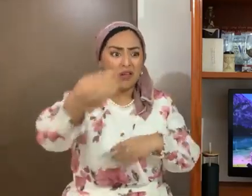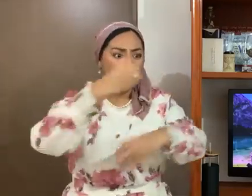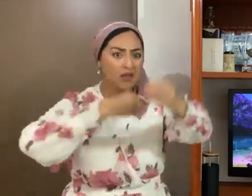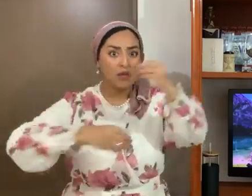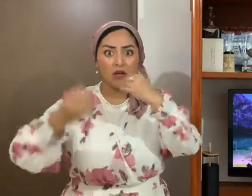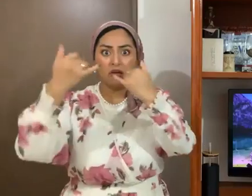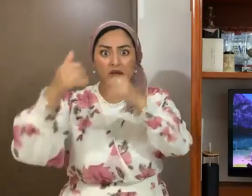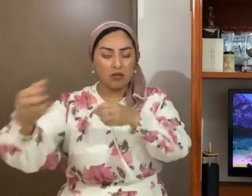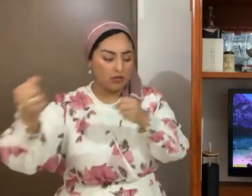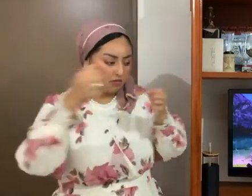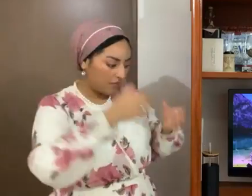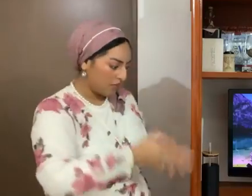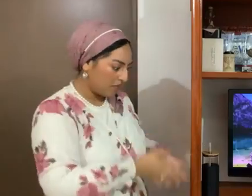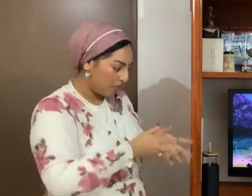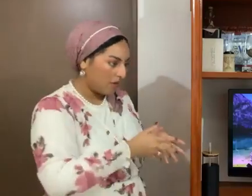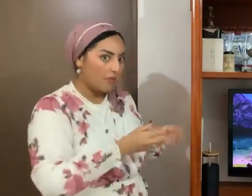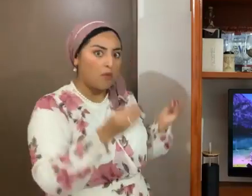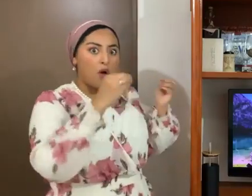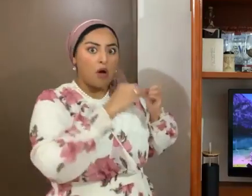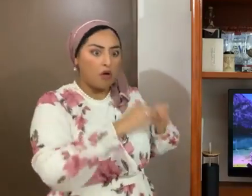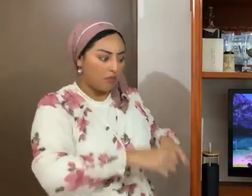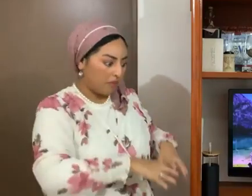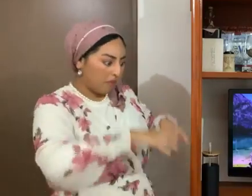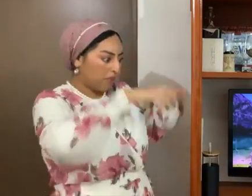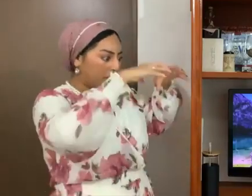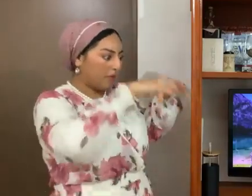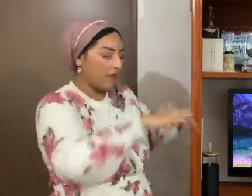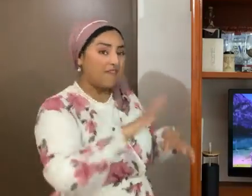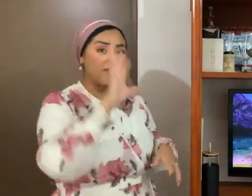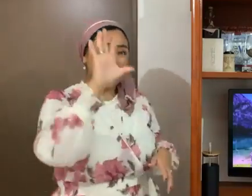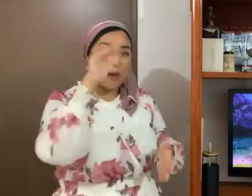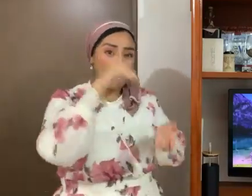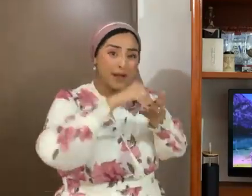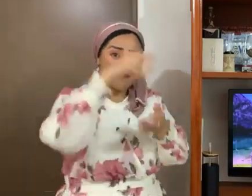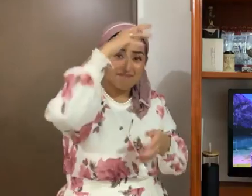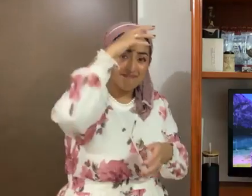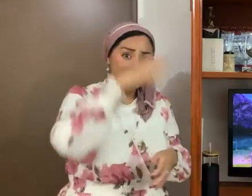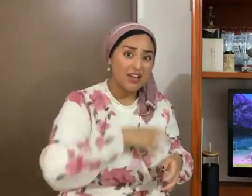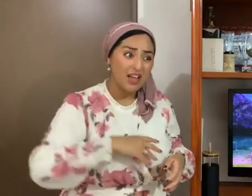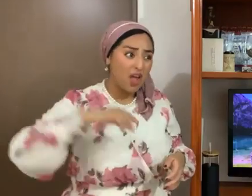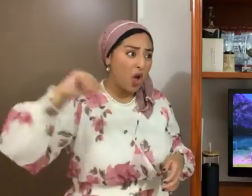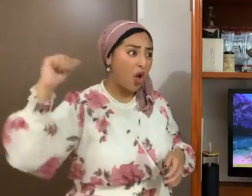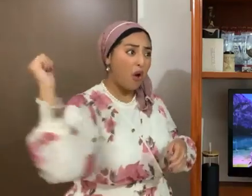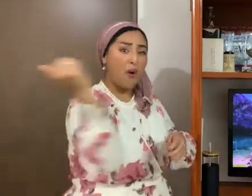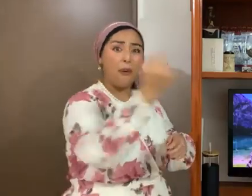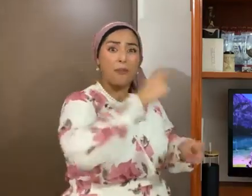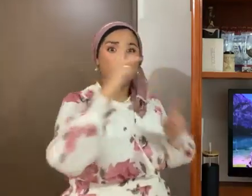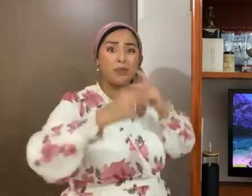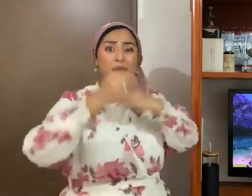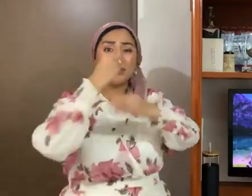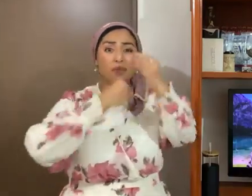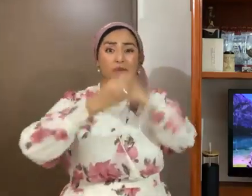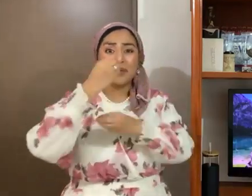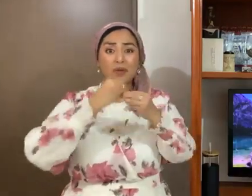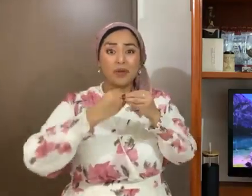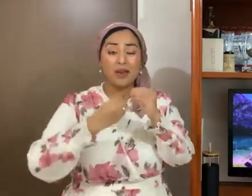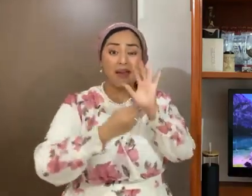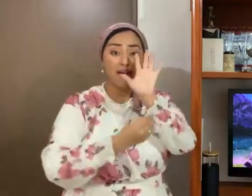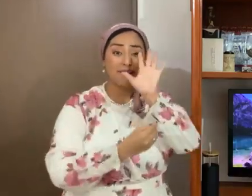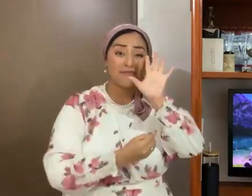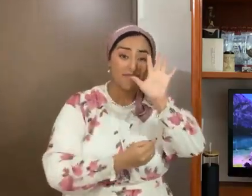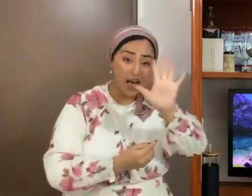llenas. Y los que comieron fueron los 5,000 hombres, y sin contar las mujeres y los niños. Toda esta multitud fue alimentada